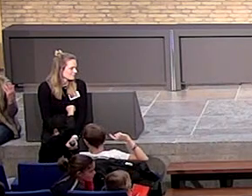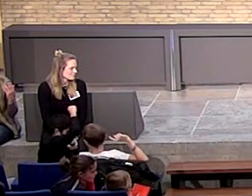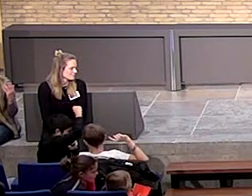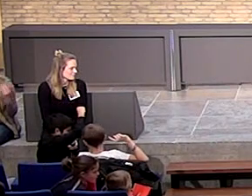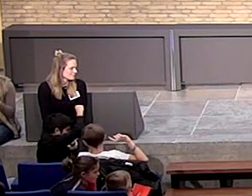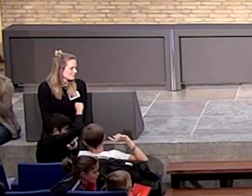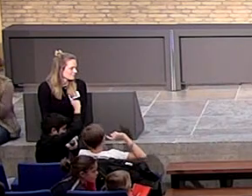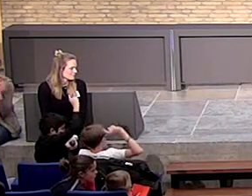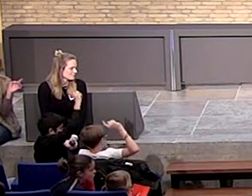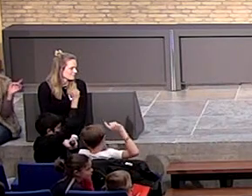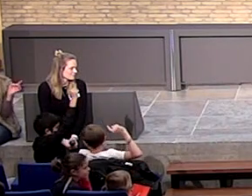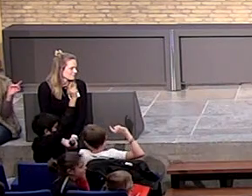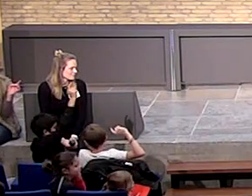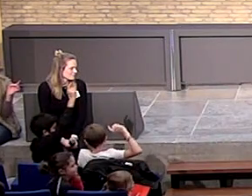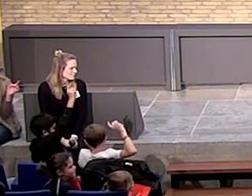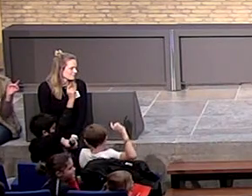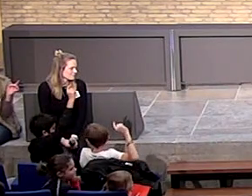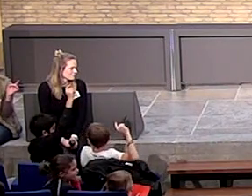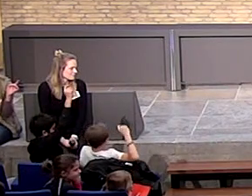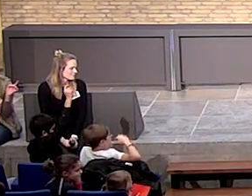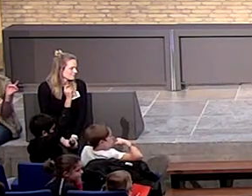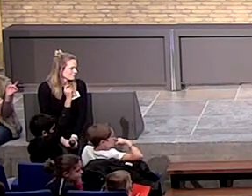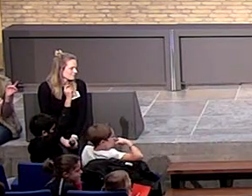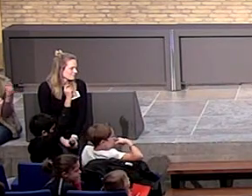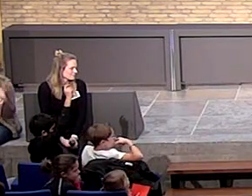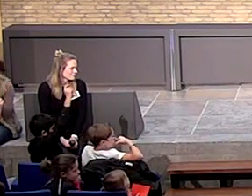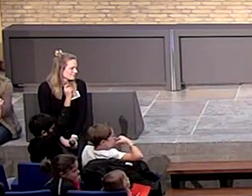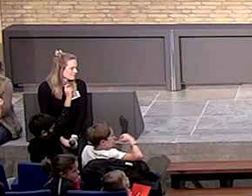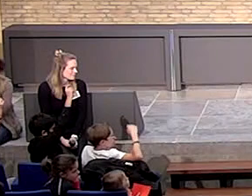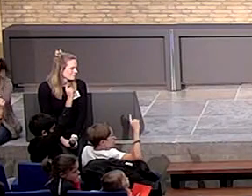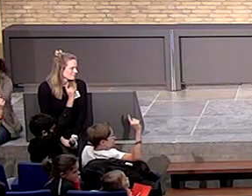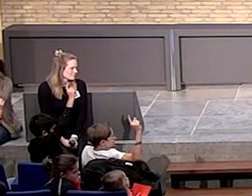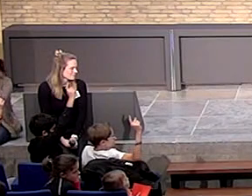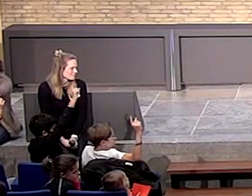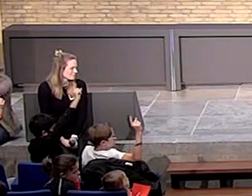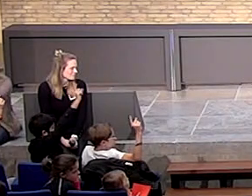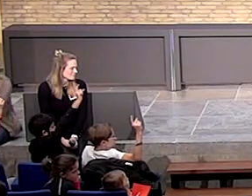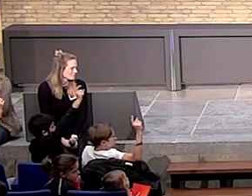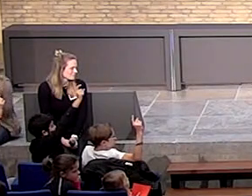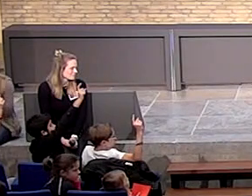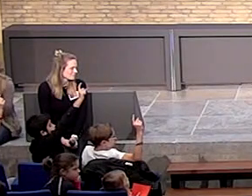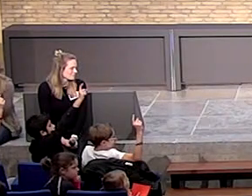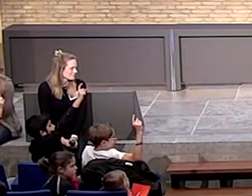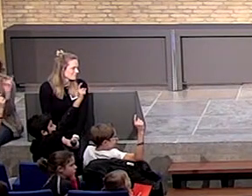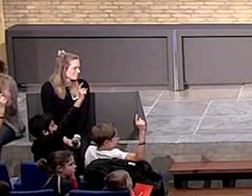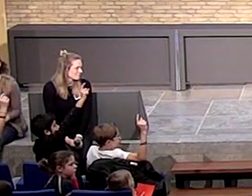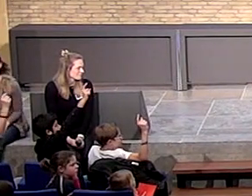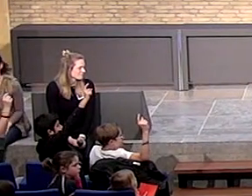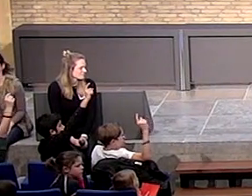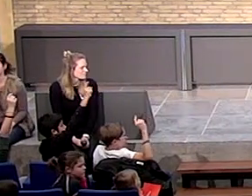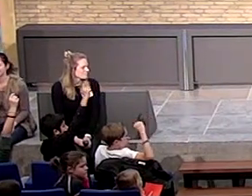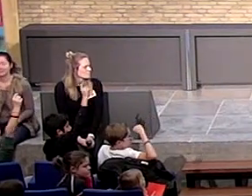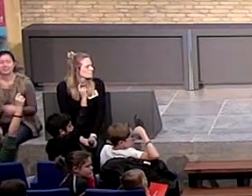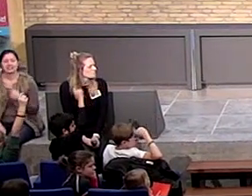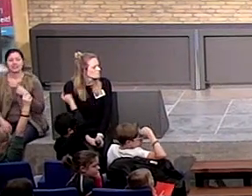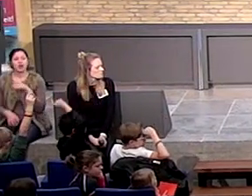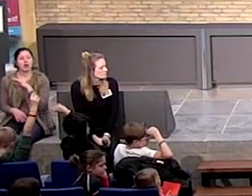Dit kan al. Ik hang jullie geen label in je oor, maar ik volg je telefoon. Wij weten in